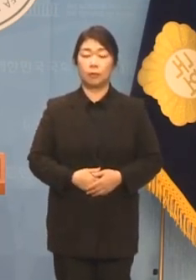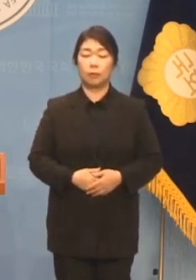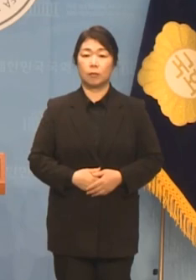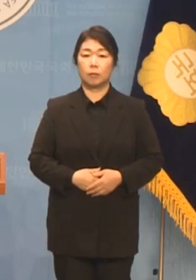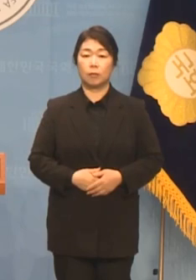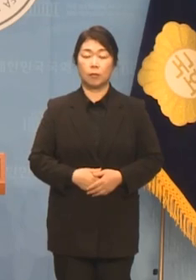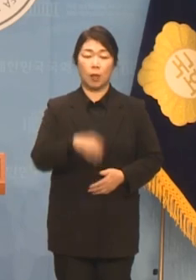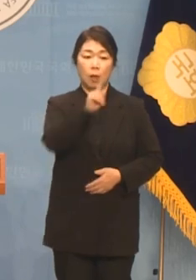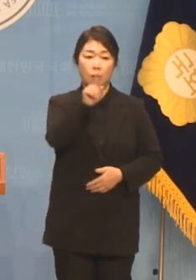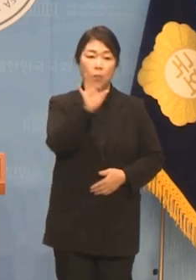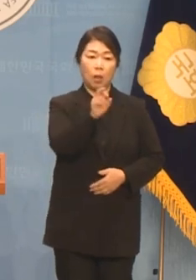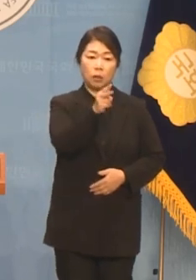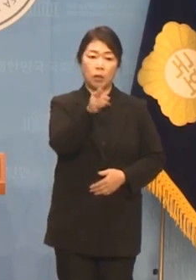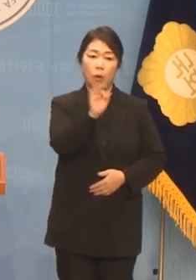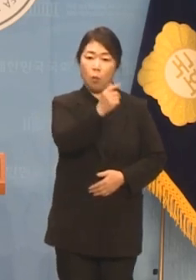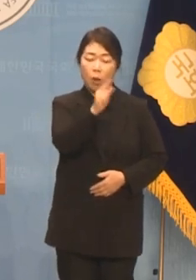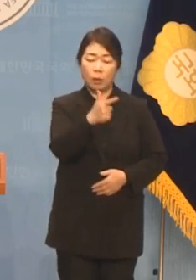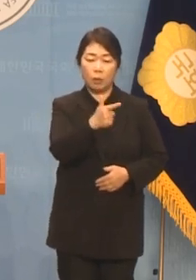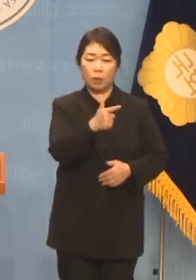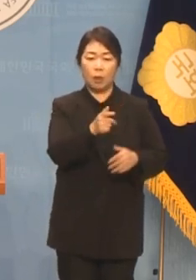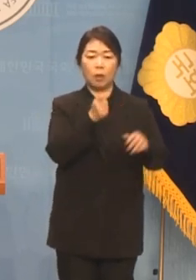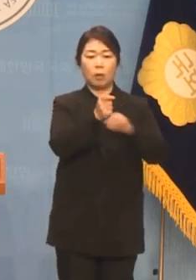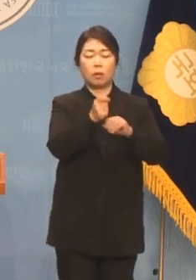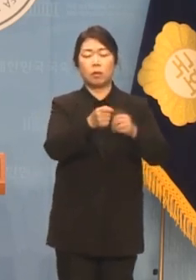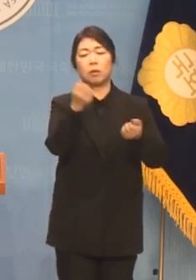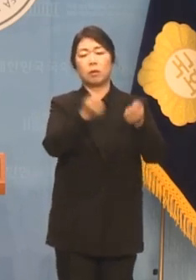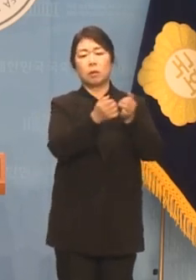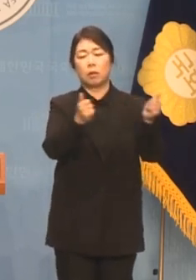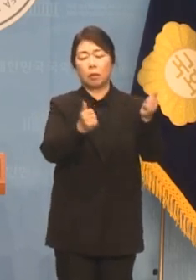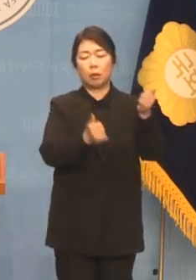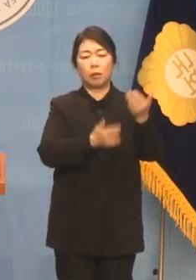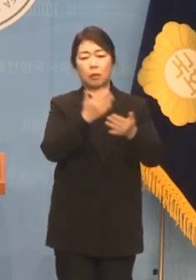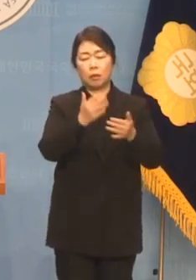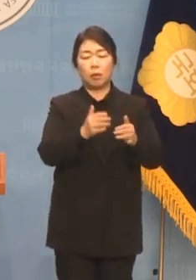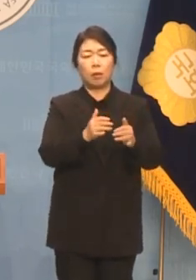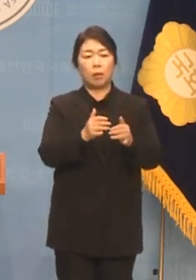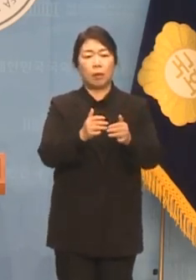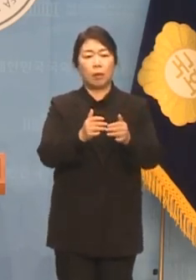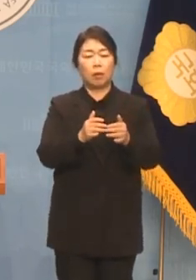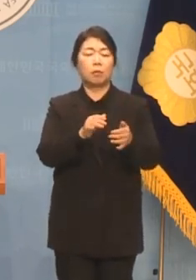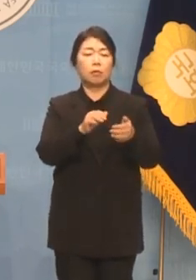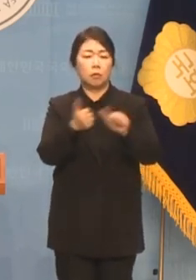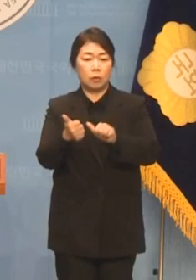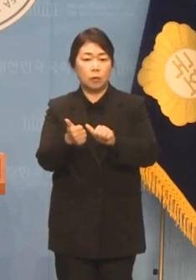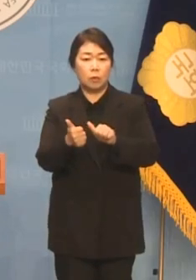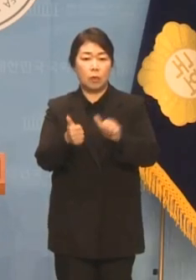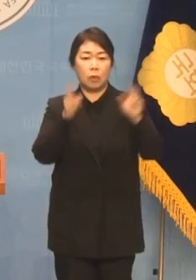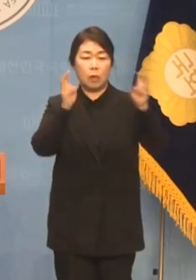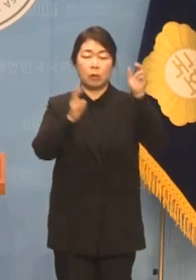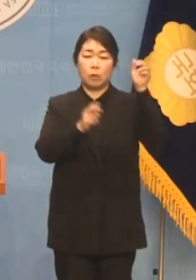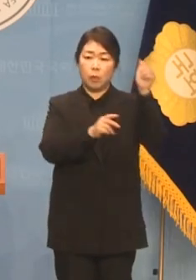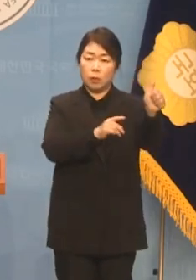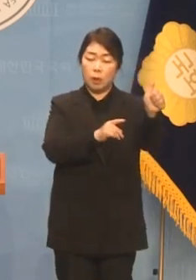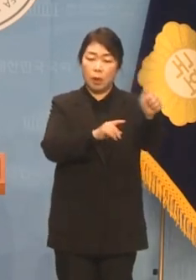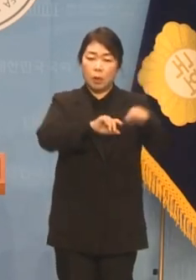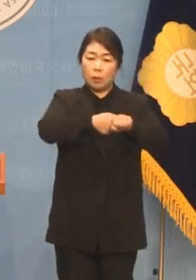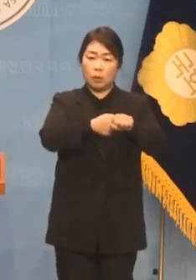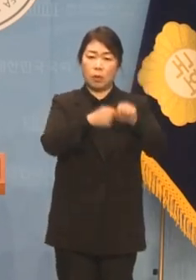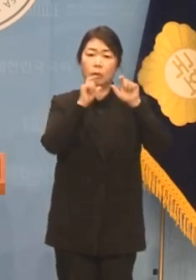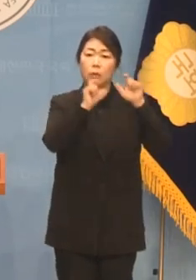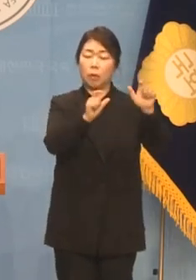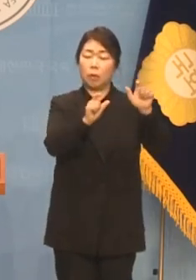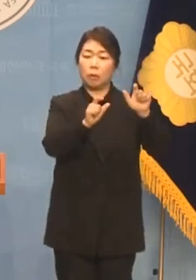방영환 열사 택시 회장 택시회사 사장의 징역형 재질에 비해